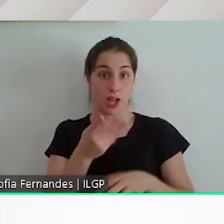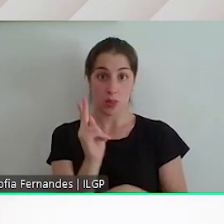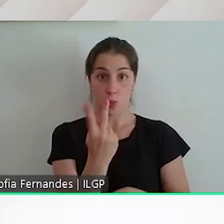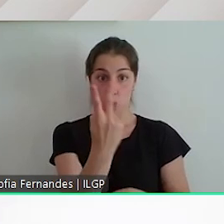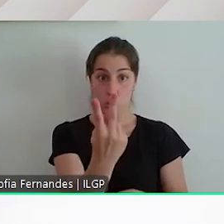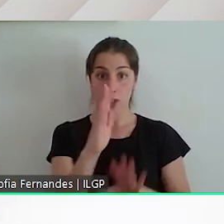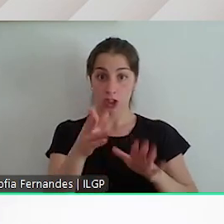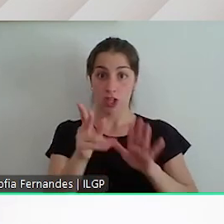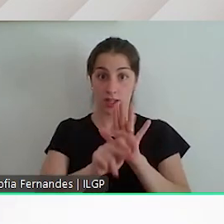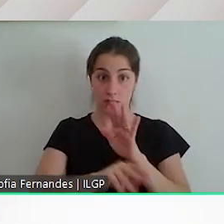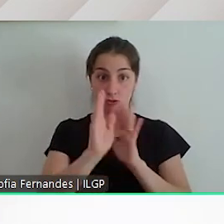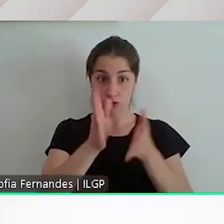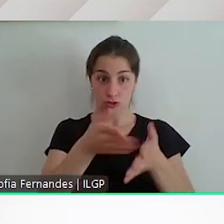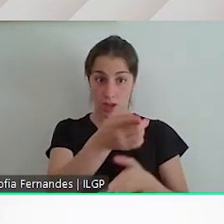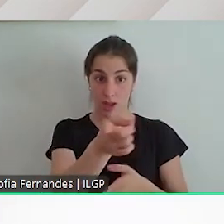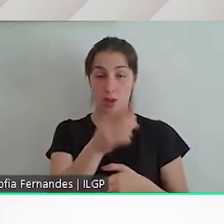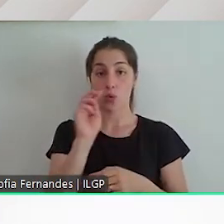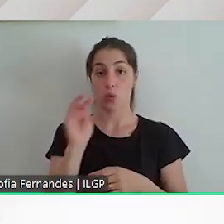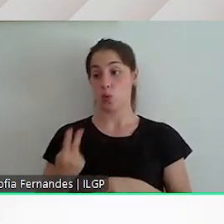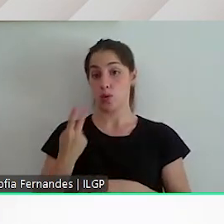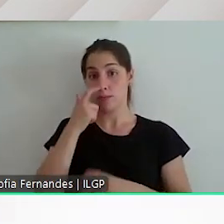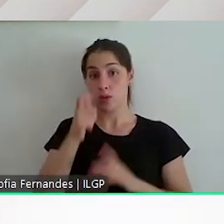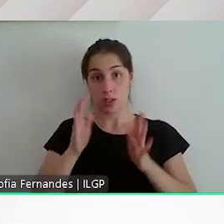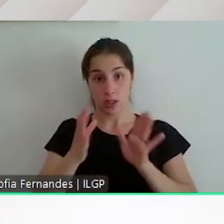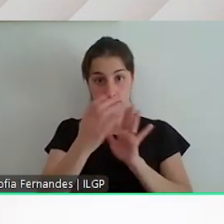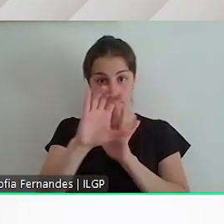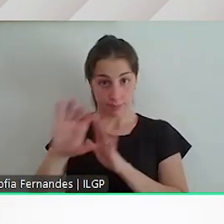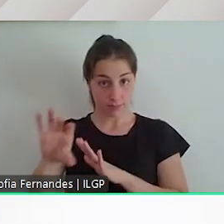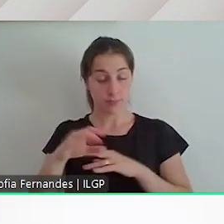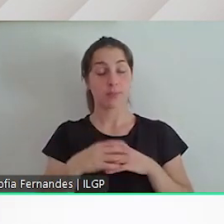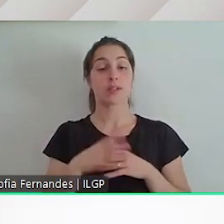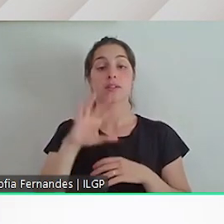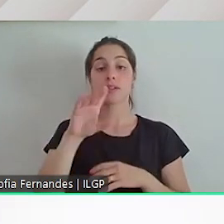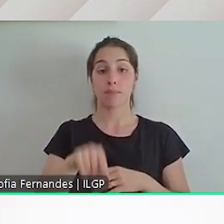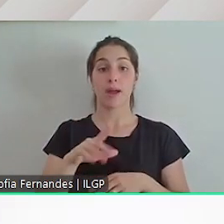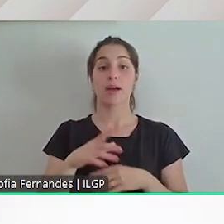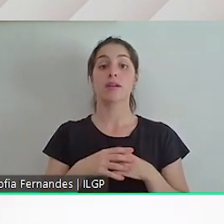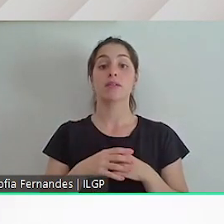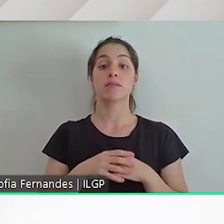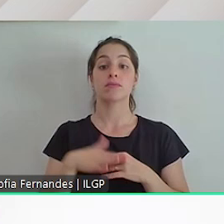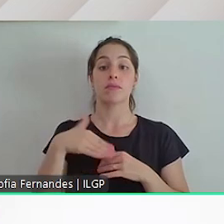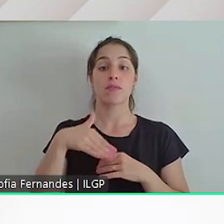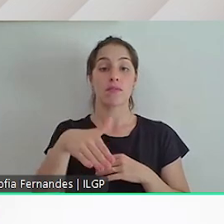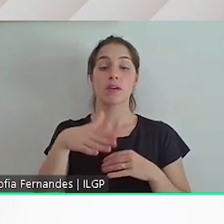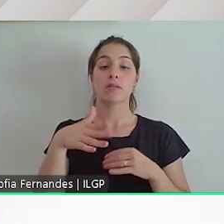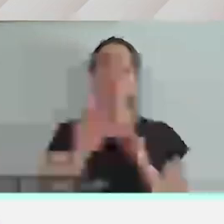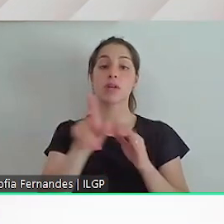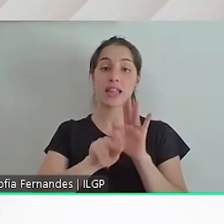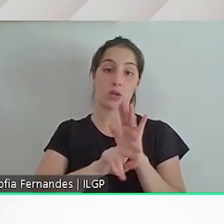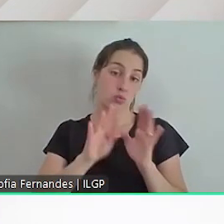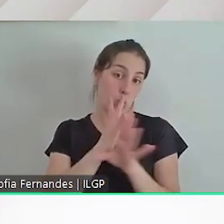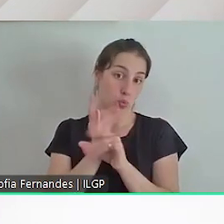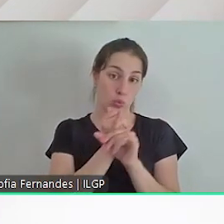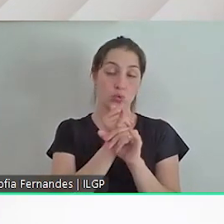artigos, já são de dois in-alumni, e também teremos artigos que,